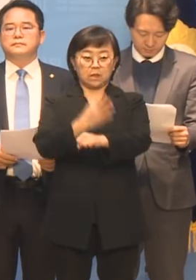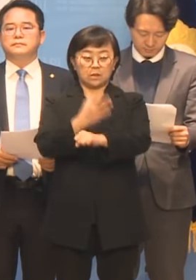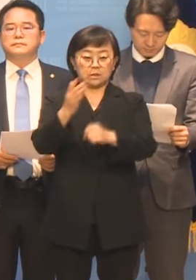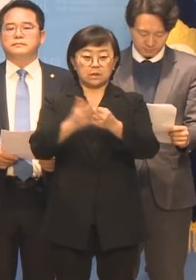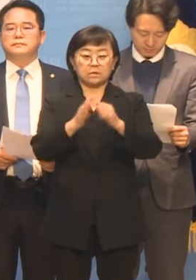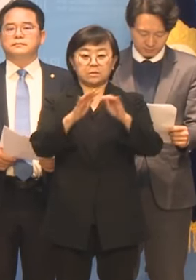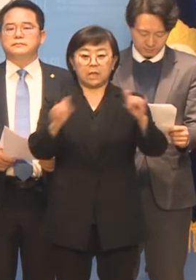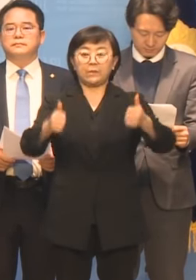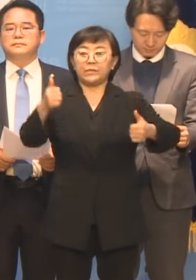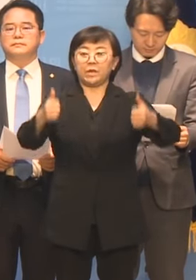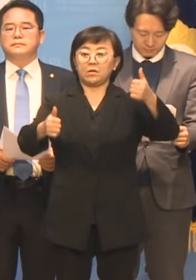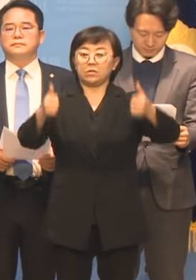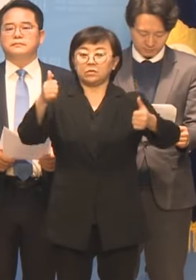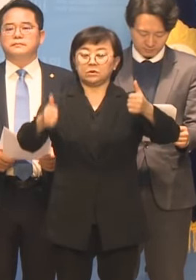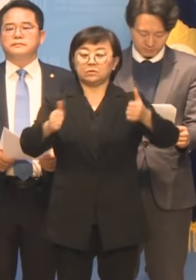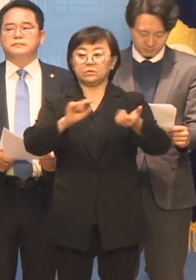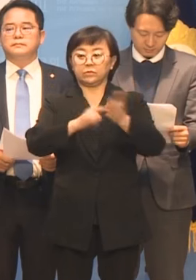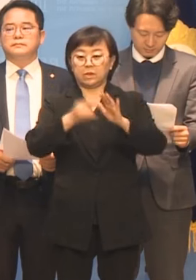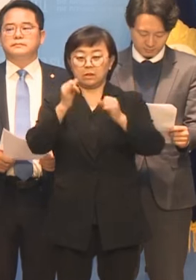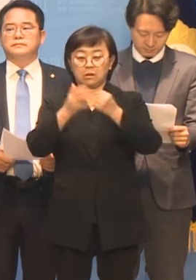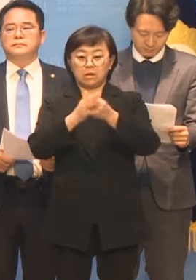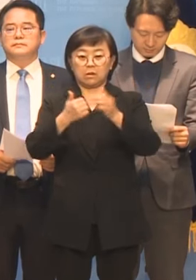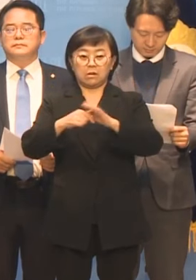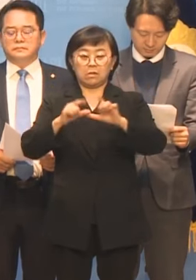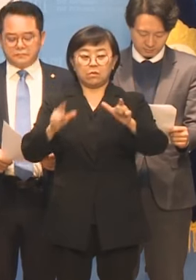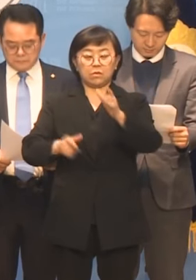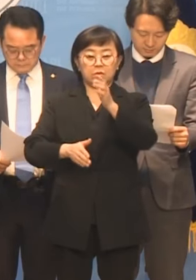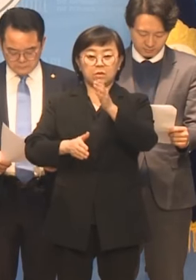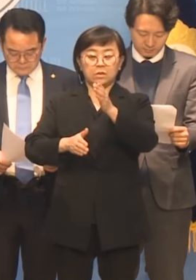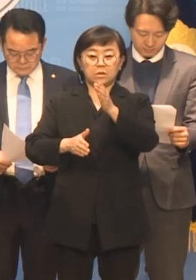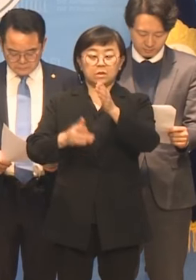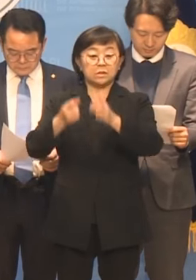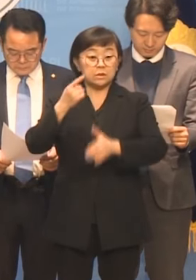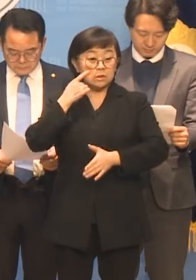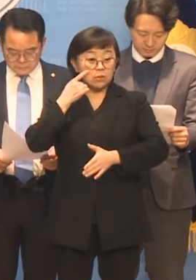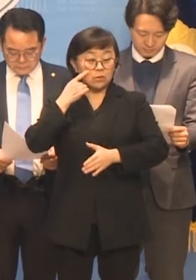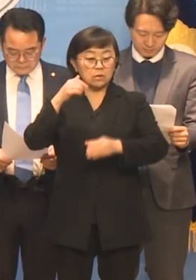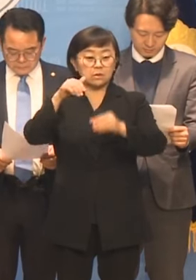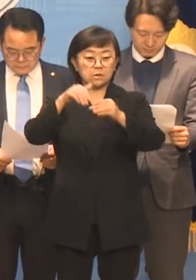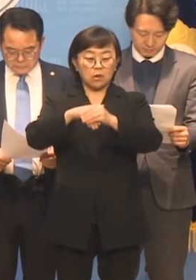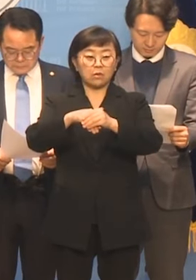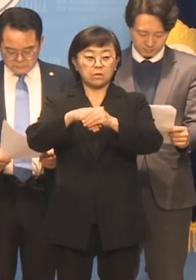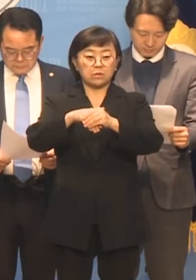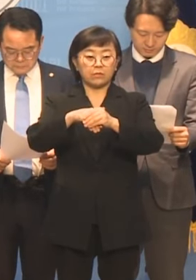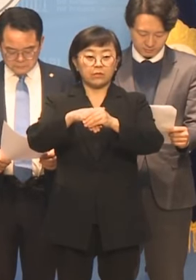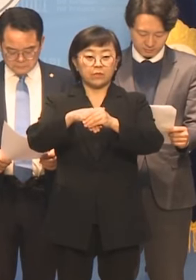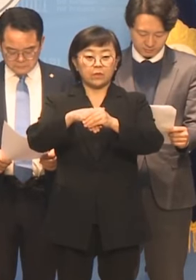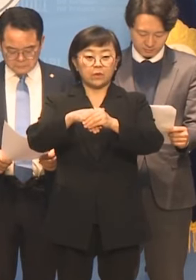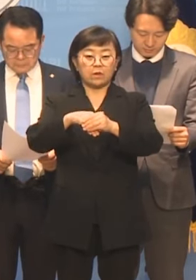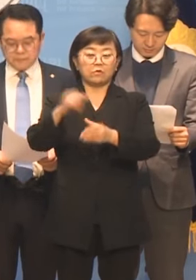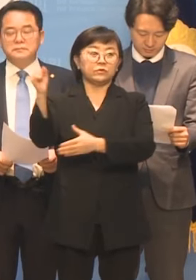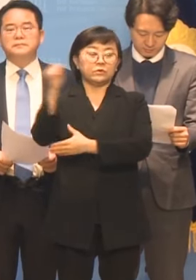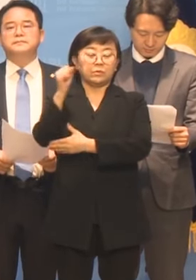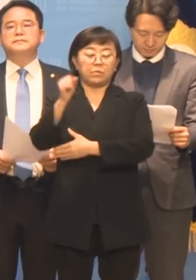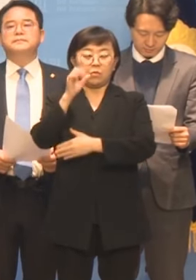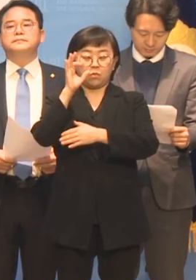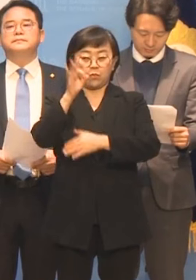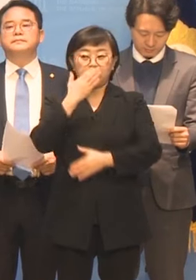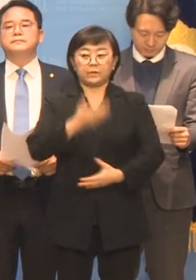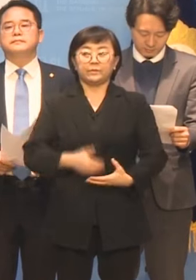인물 대결 구도를 부각시키는 일부 시도 등으로 총선 구도가 흔들릴 조짐이